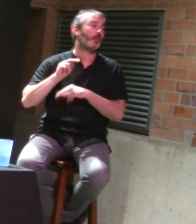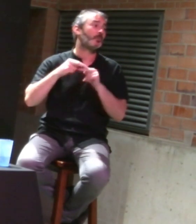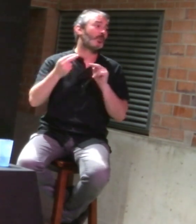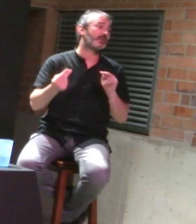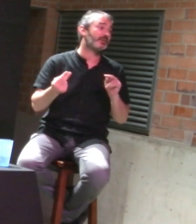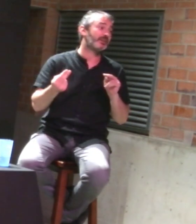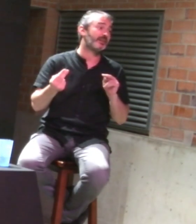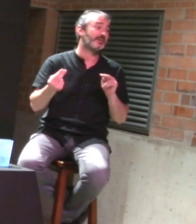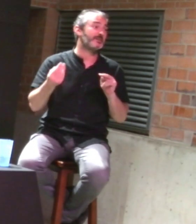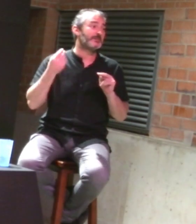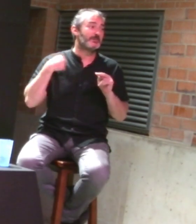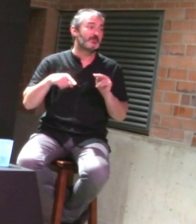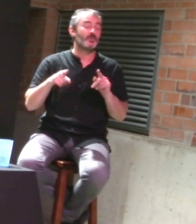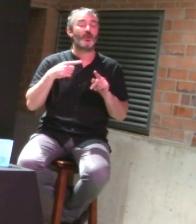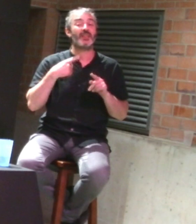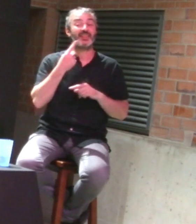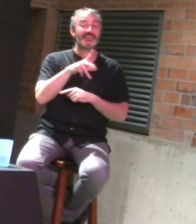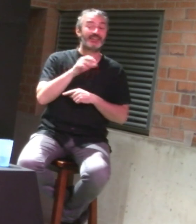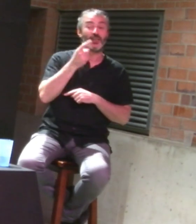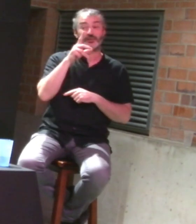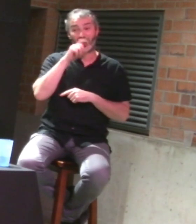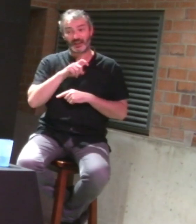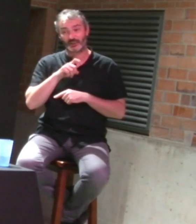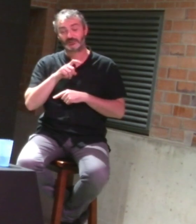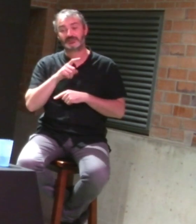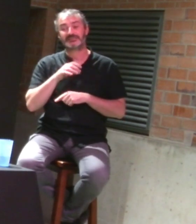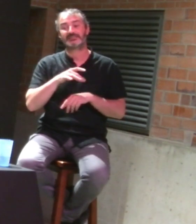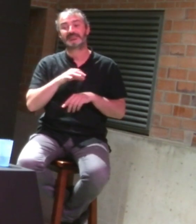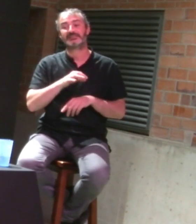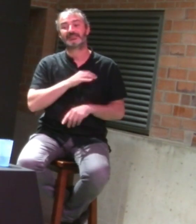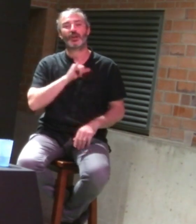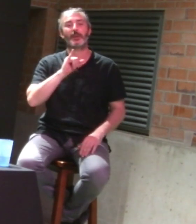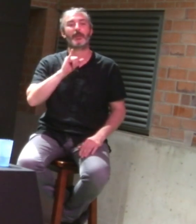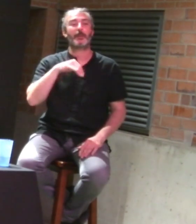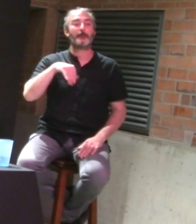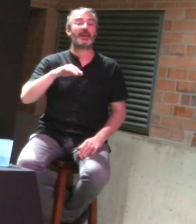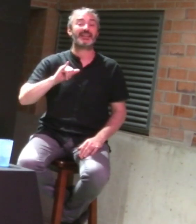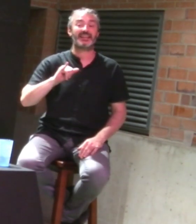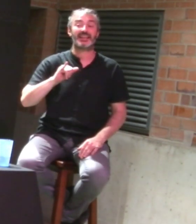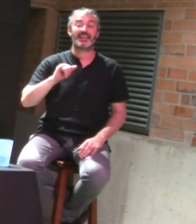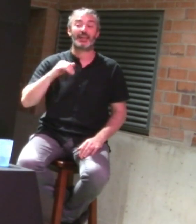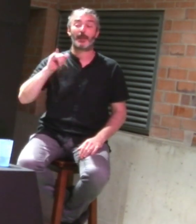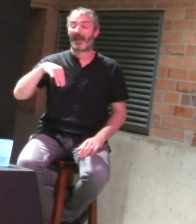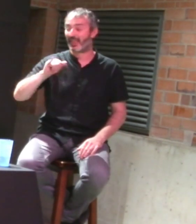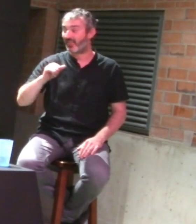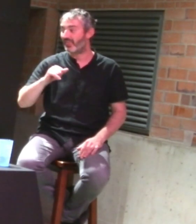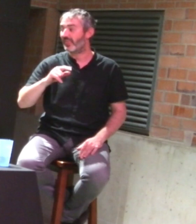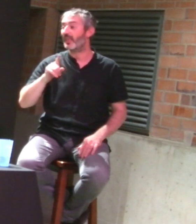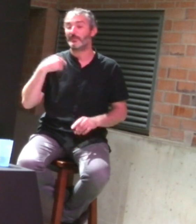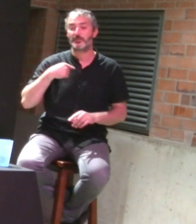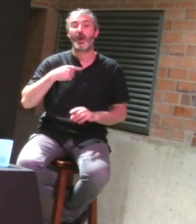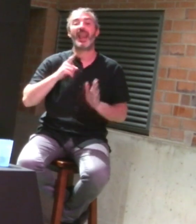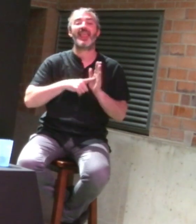un tio que devia tenir llavors 17 o 18 anys, que era el Martí Banyet. Que Martí Banyet, quan fa la llei d'avortament, té 23 anys, però quan